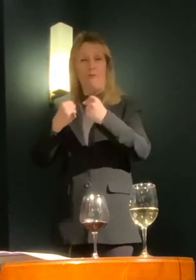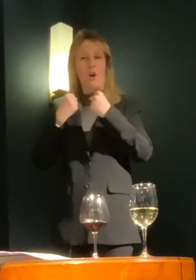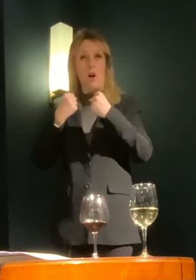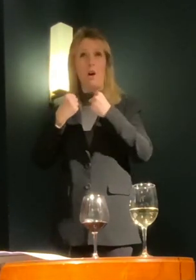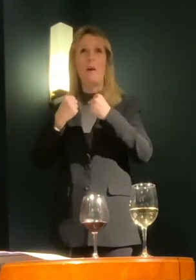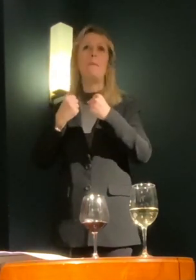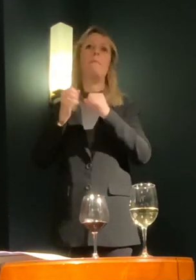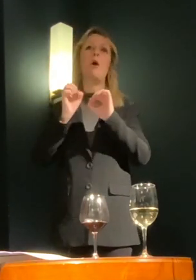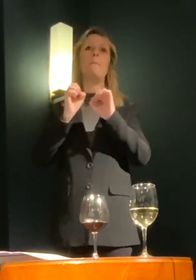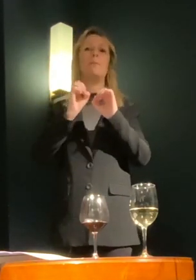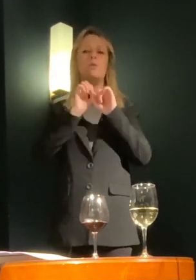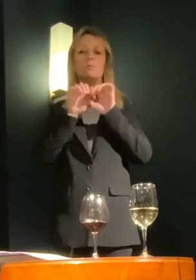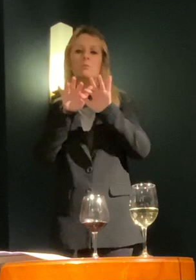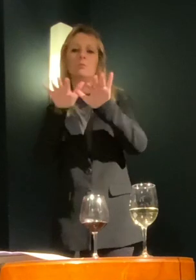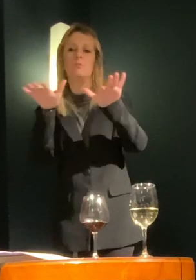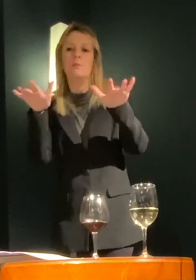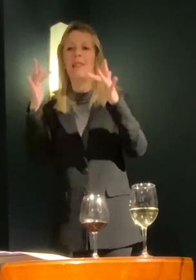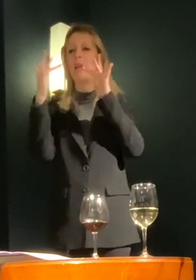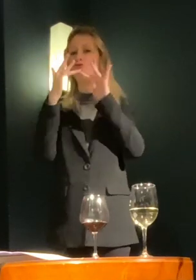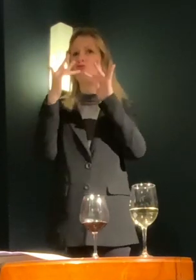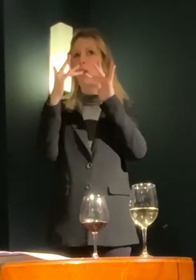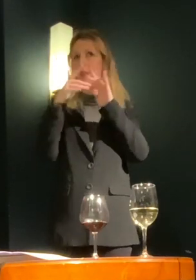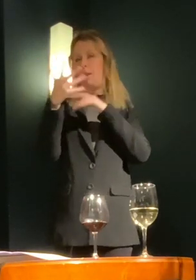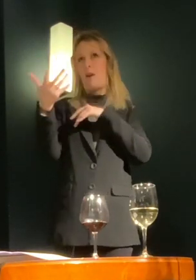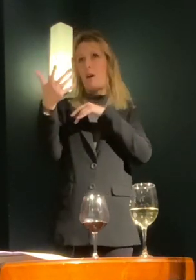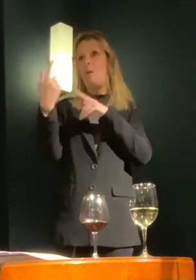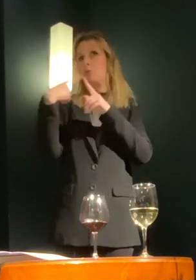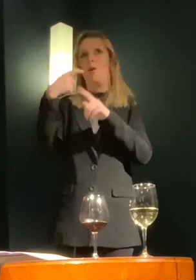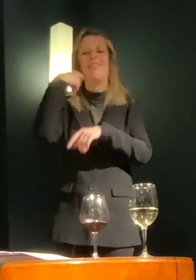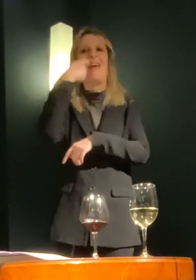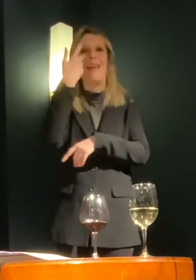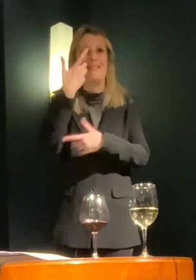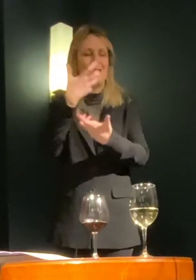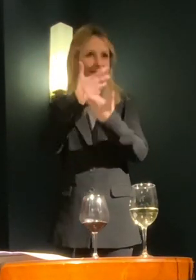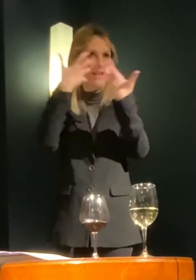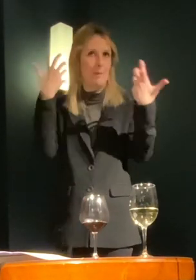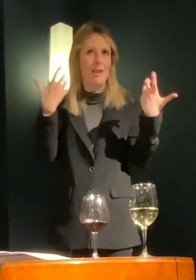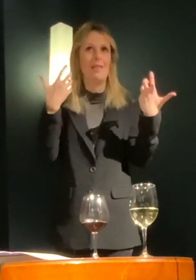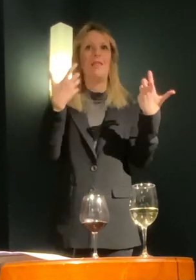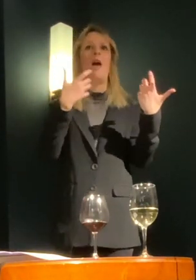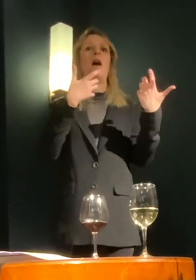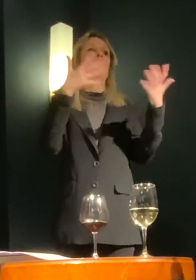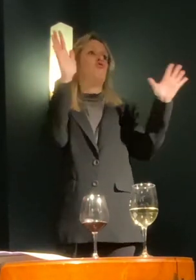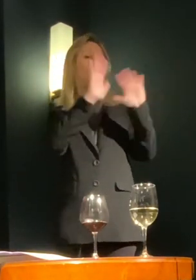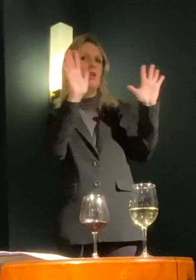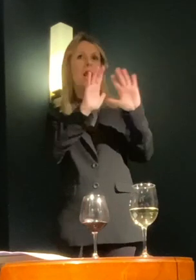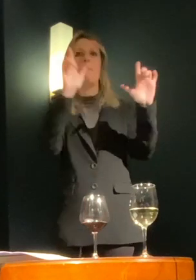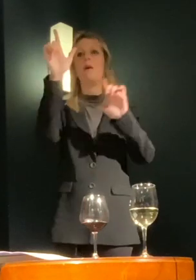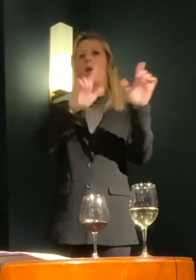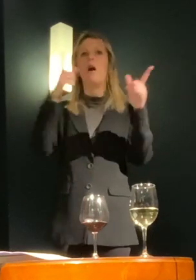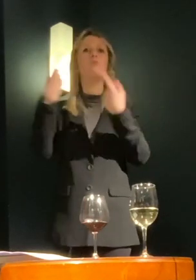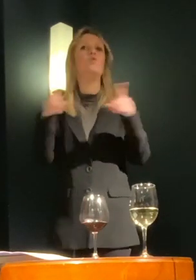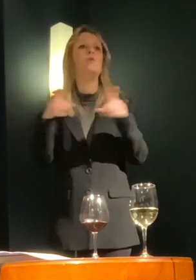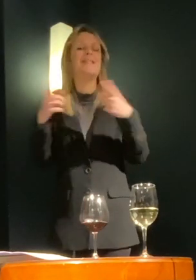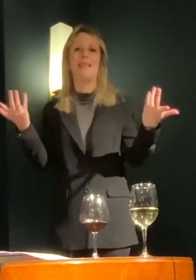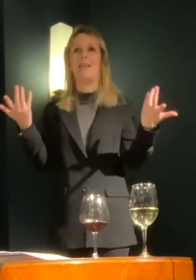di comunicazione, di digitalizzazione, anche di ovviamente di interessi, perché poi sono tutti legati al cinema, musica, sono tutte mode che quindi passano, si